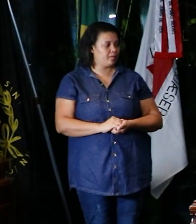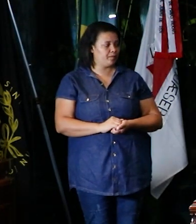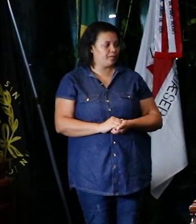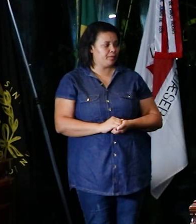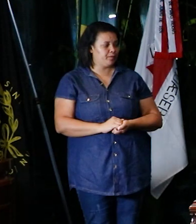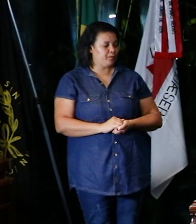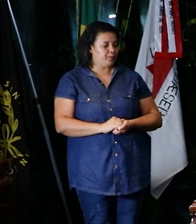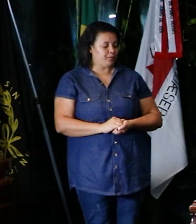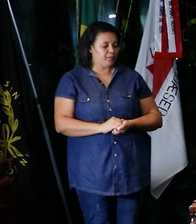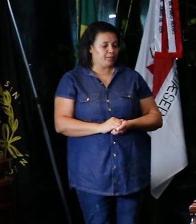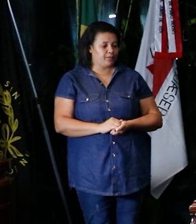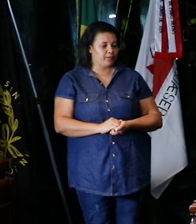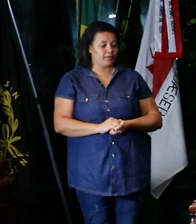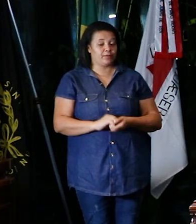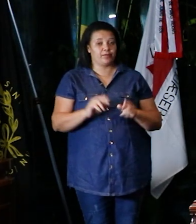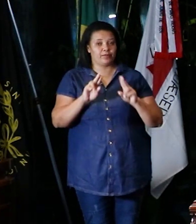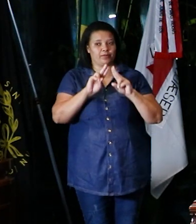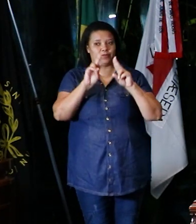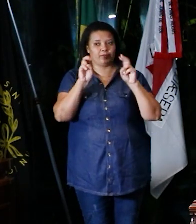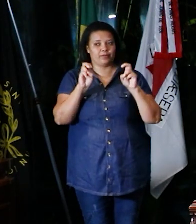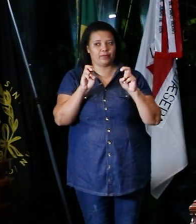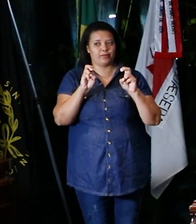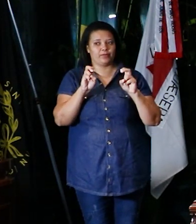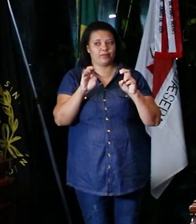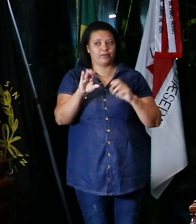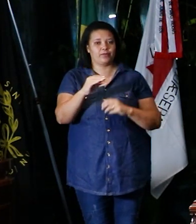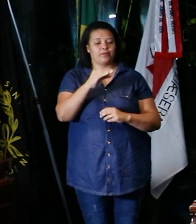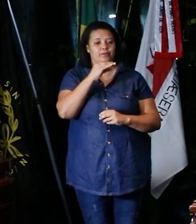parênteses. O Drummond,